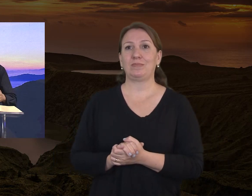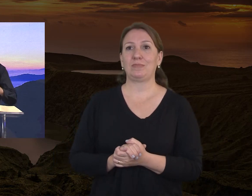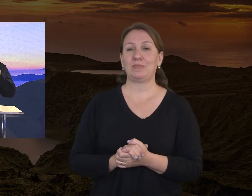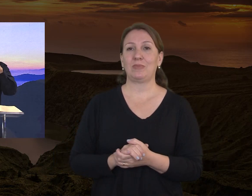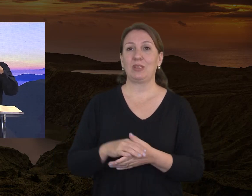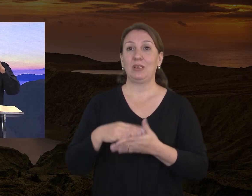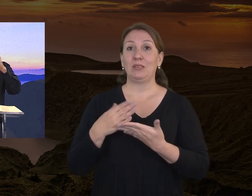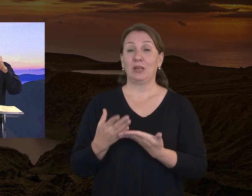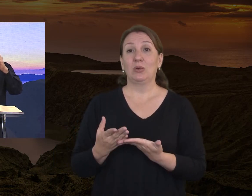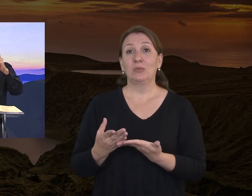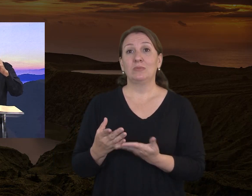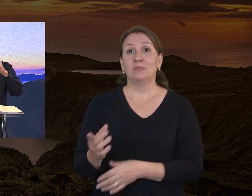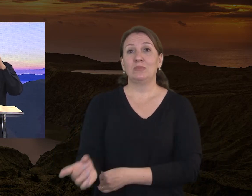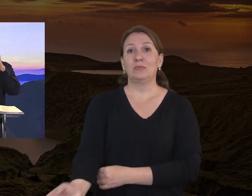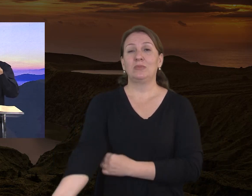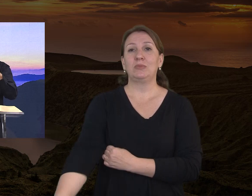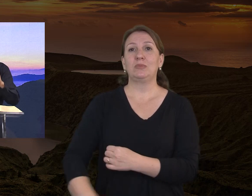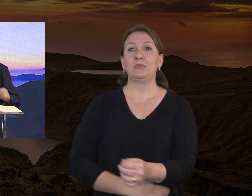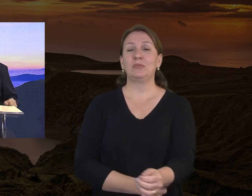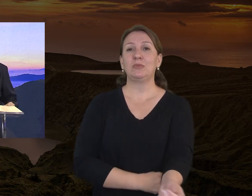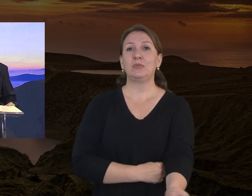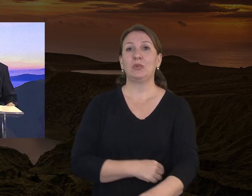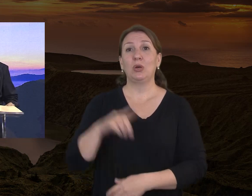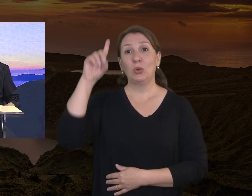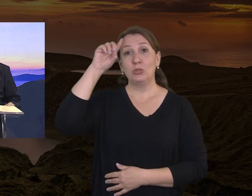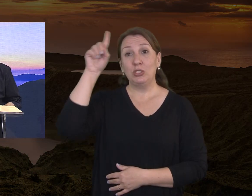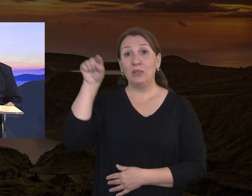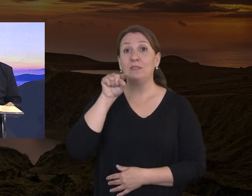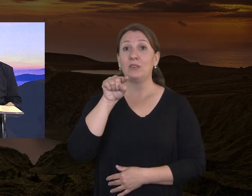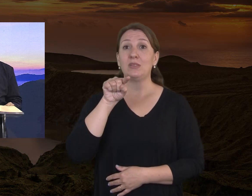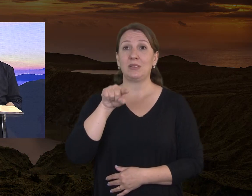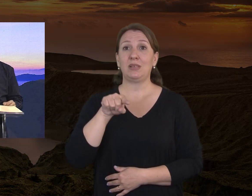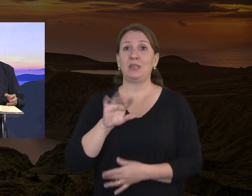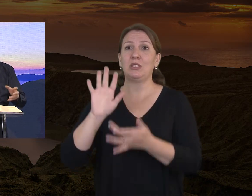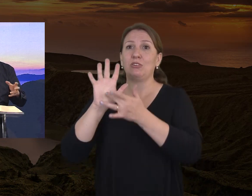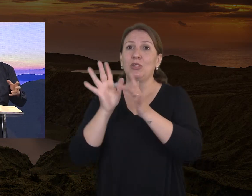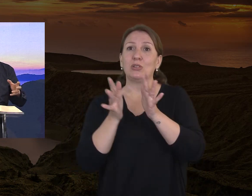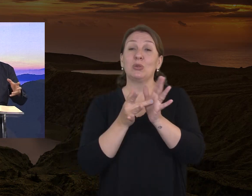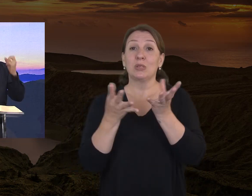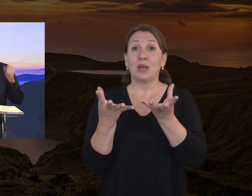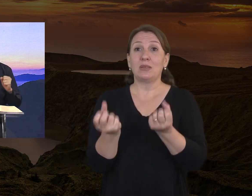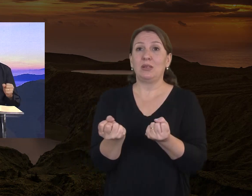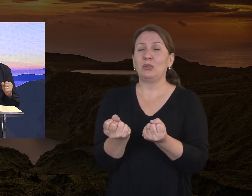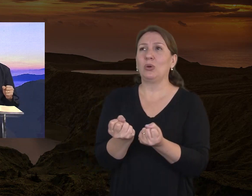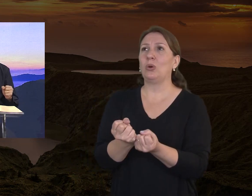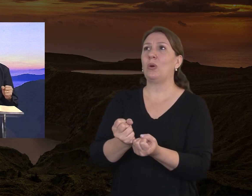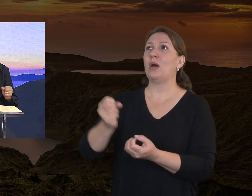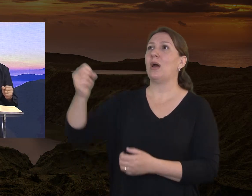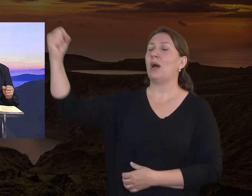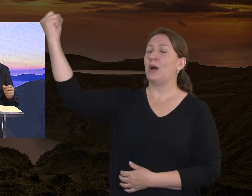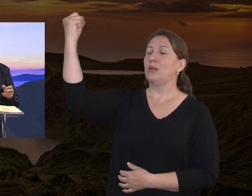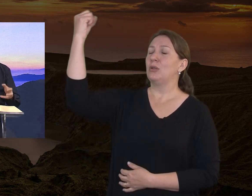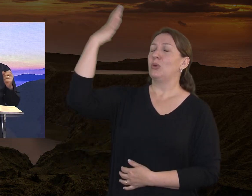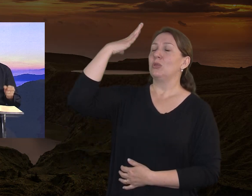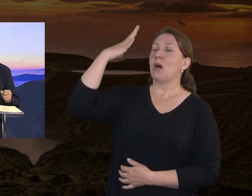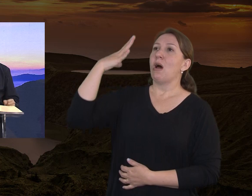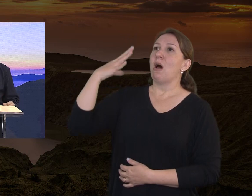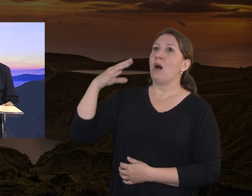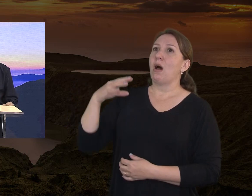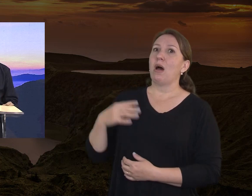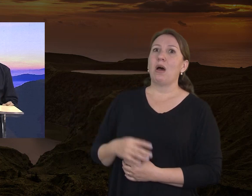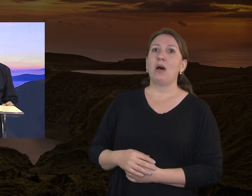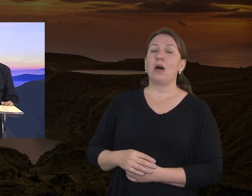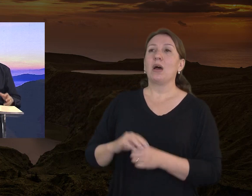aí. Então, no dia em que você ouviu o Evangelho, você recebeu a luz do Evangelho e você se viu